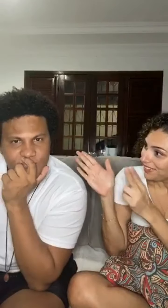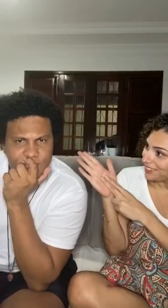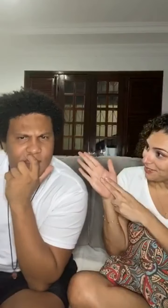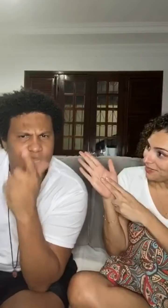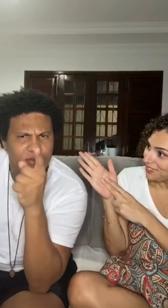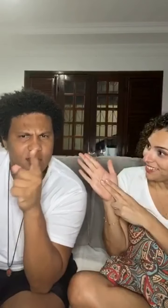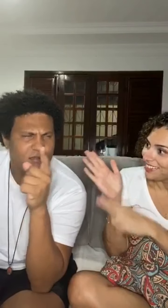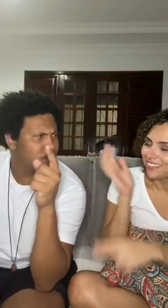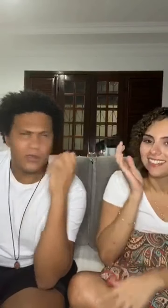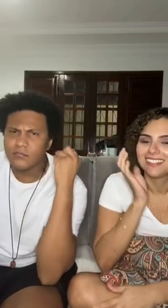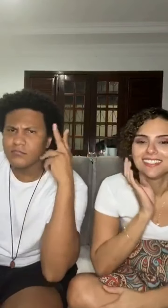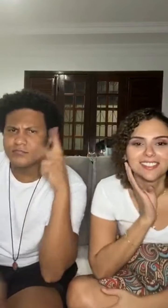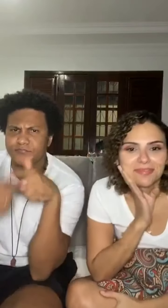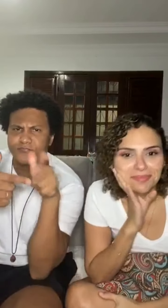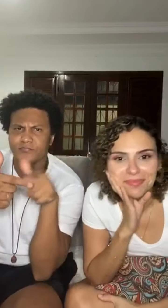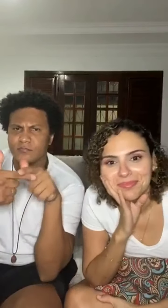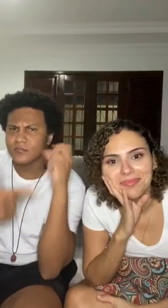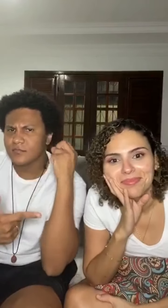Diferente. Não, é o celular.